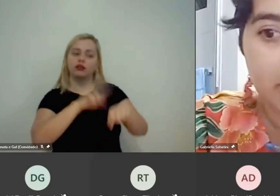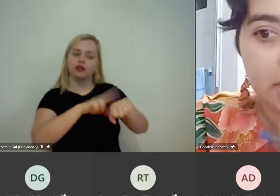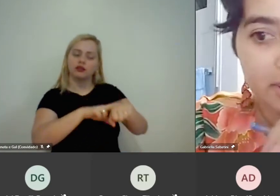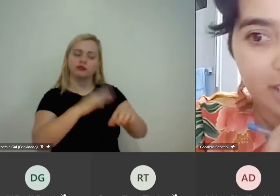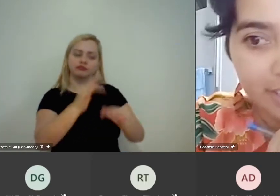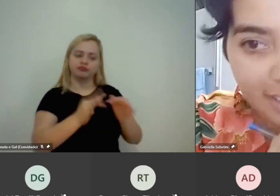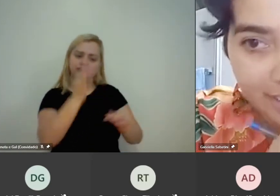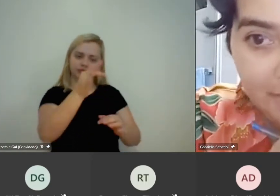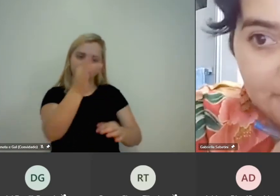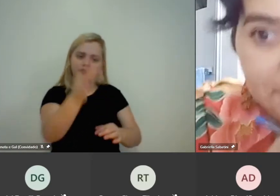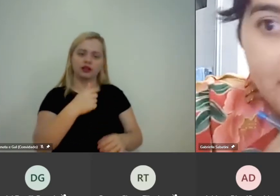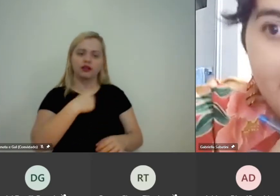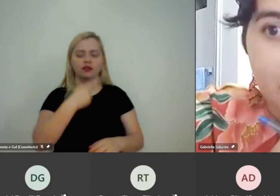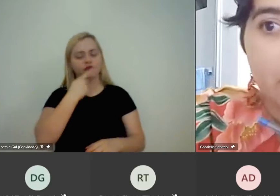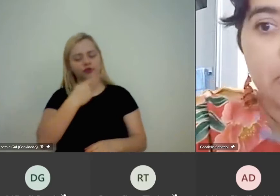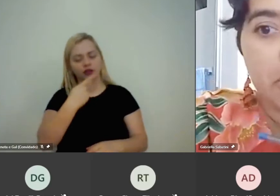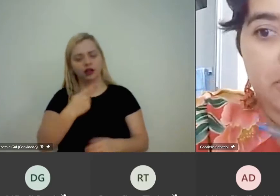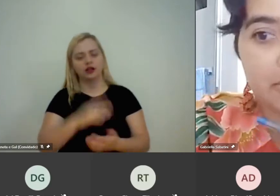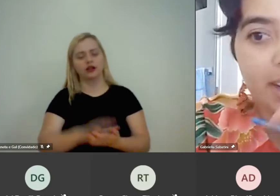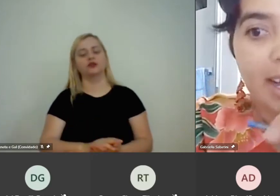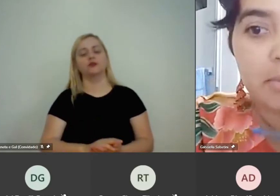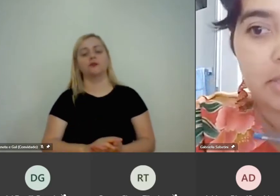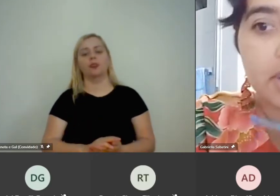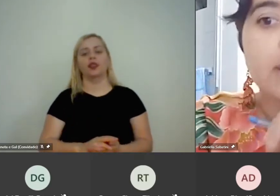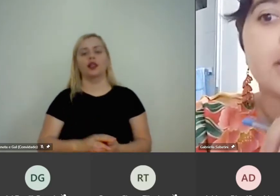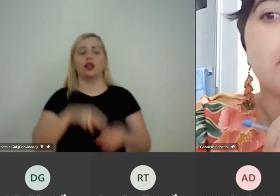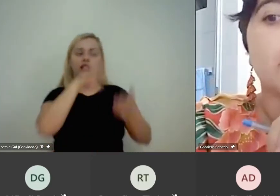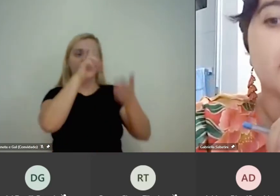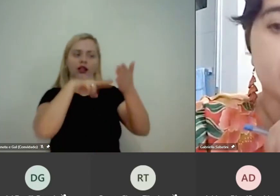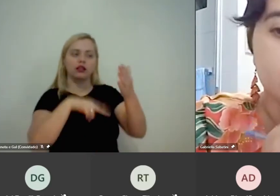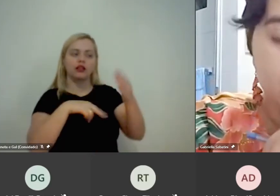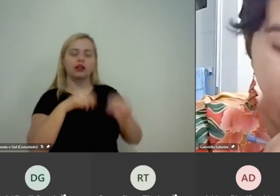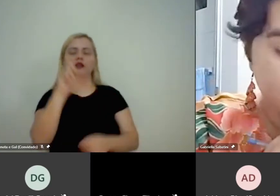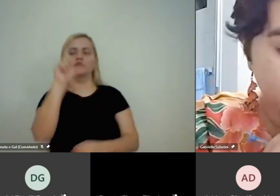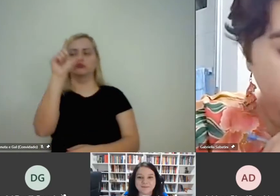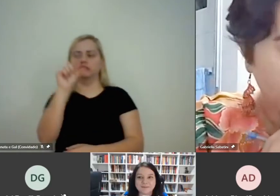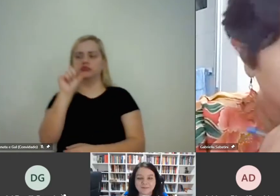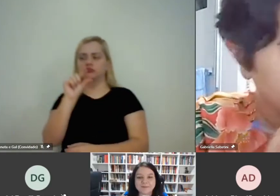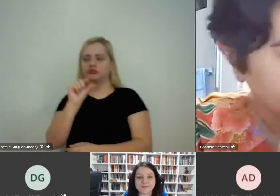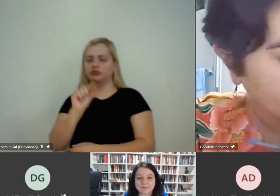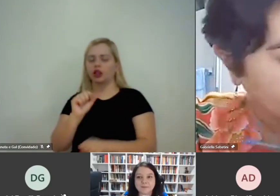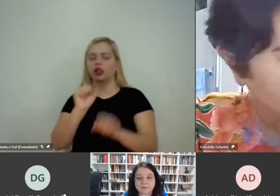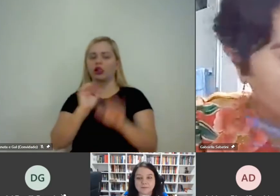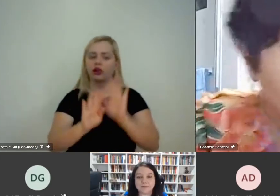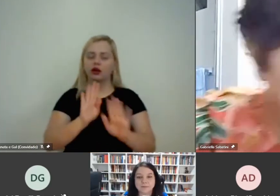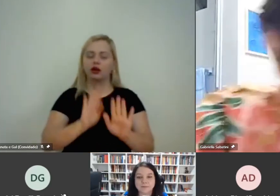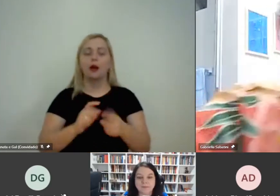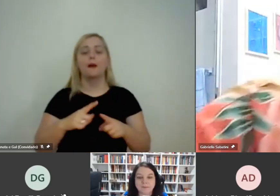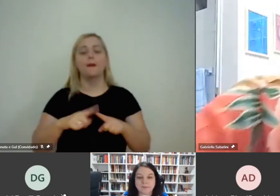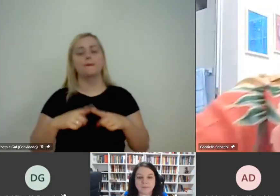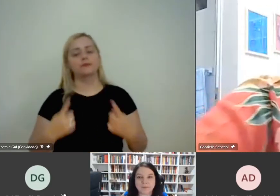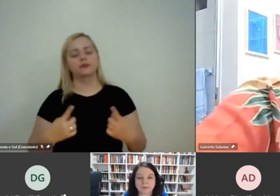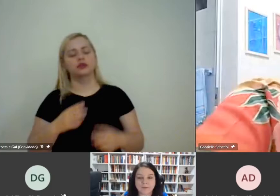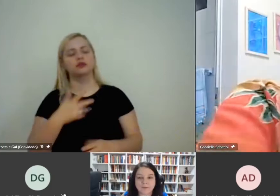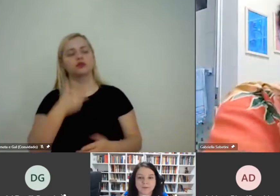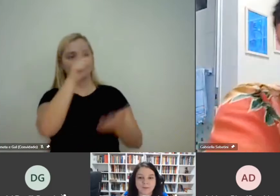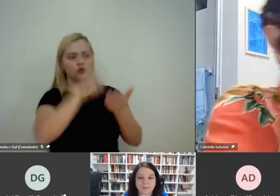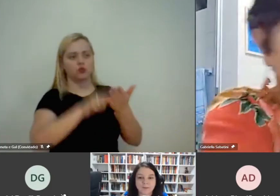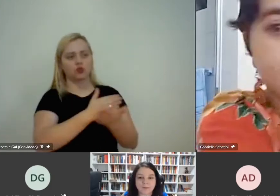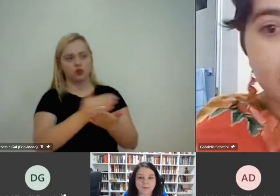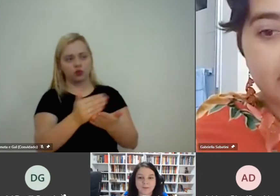toque, que eu dou uma adiantada aqui. Eu leio um pouco devagar, mas eu acho que é até bom para quem está ouvindo e tal. Eu vou começar então.